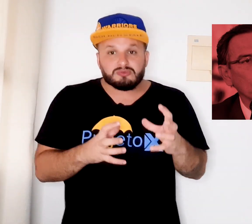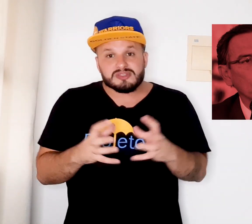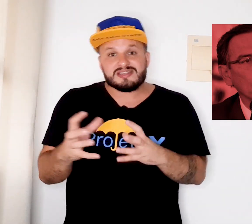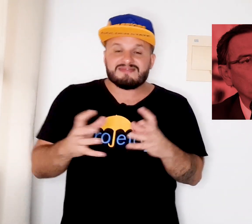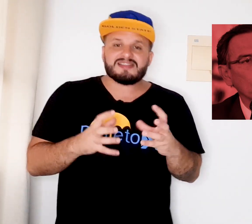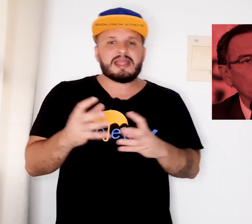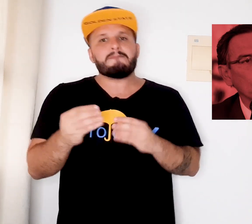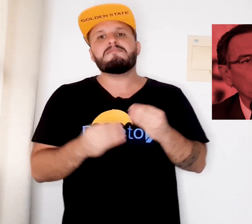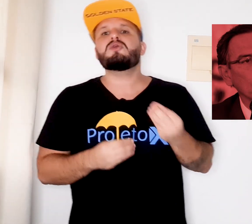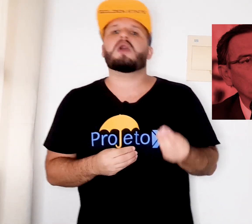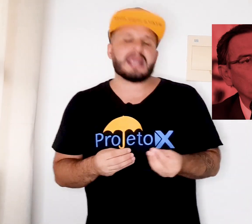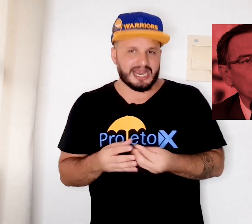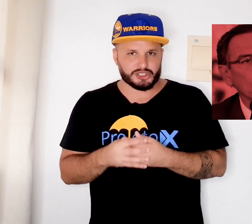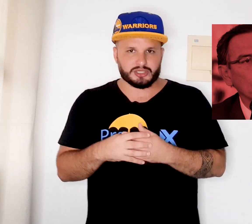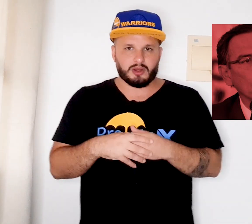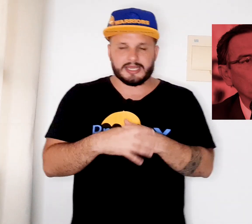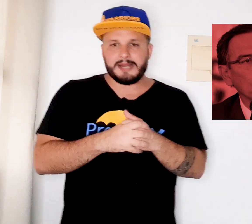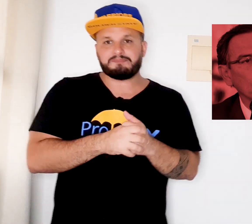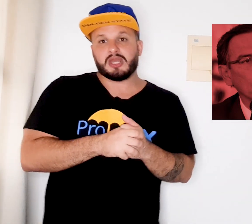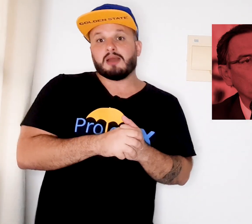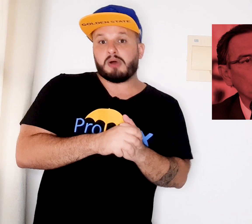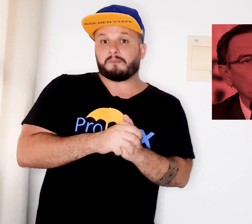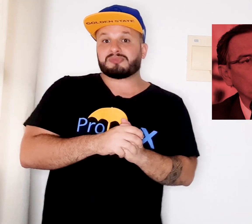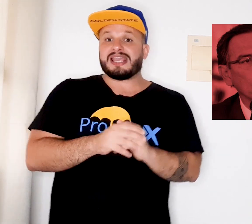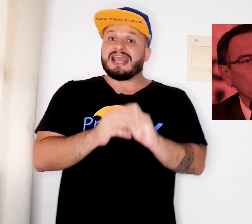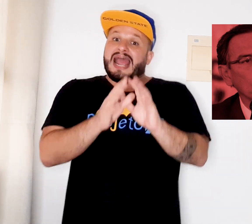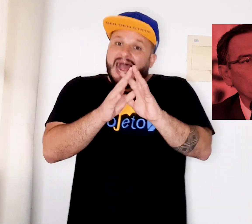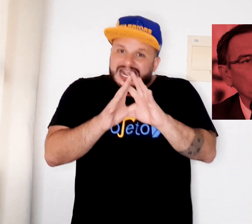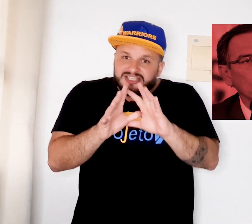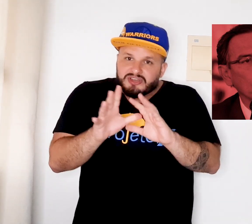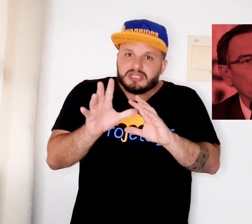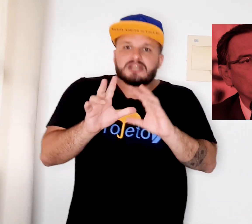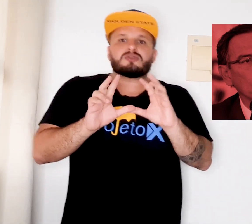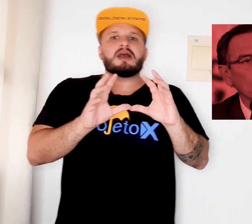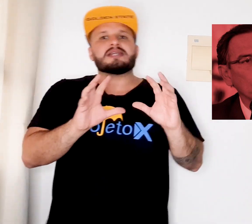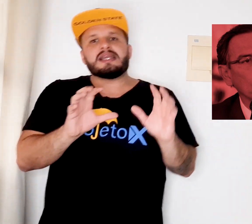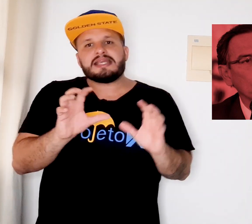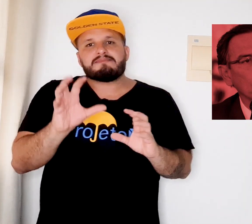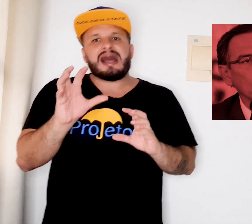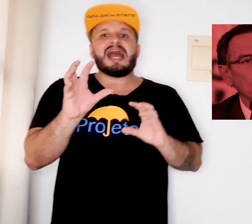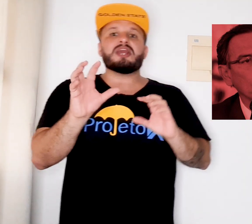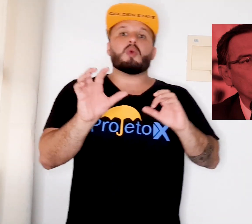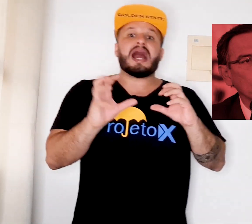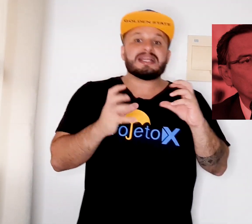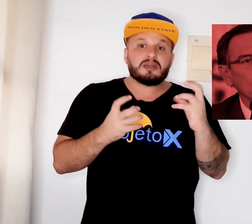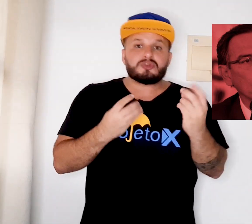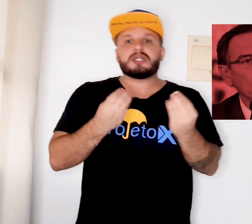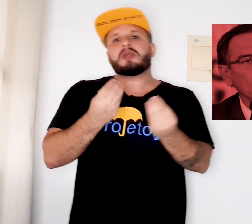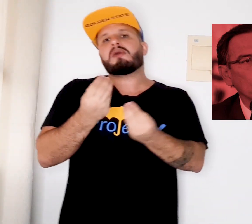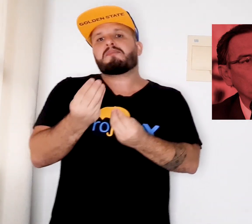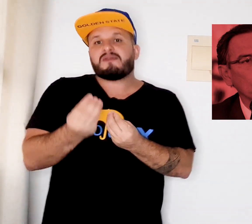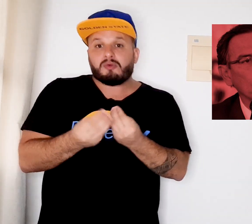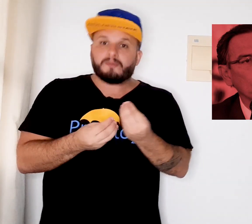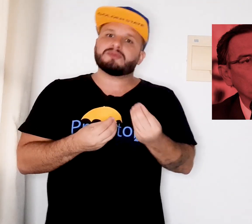270 mil reais, ok? Bom, as investigações ali em maio ainda não tinham nenhuma prova